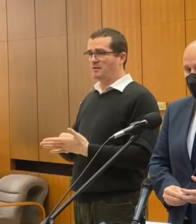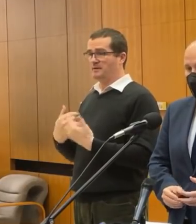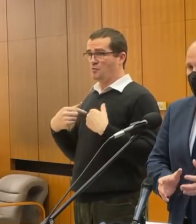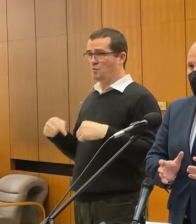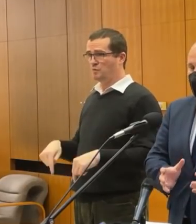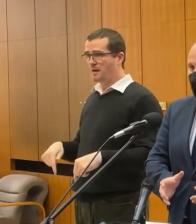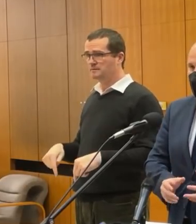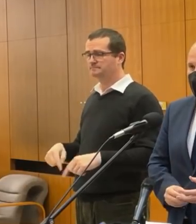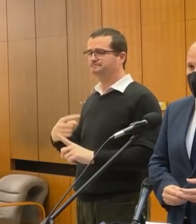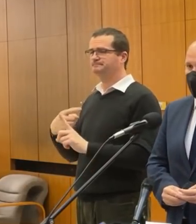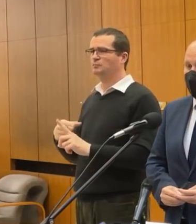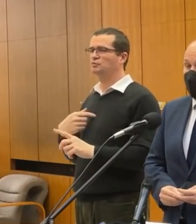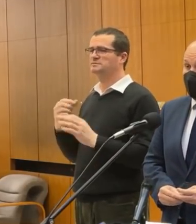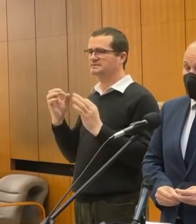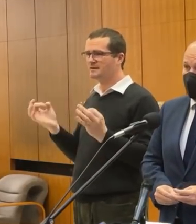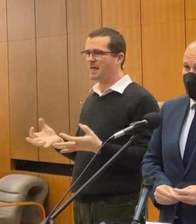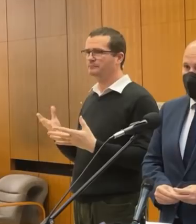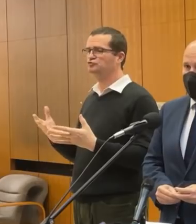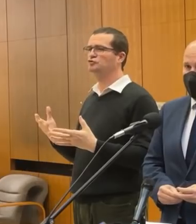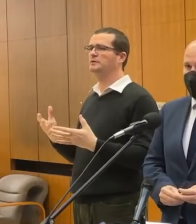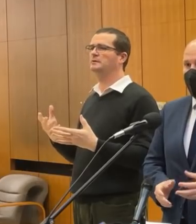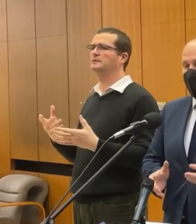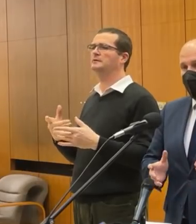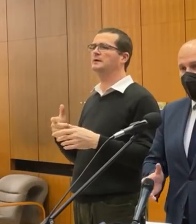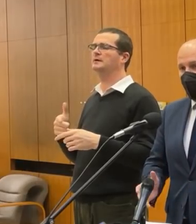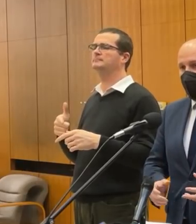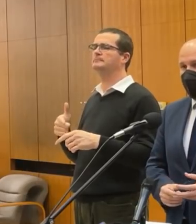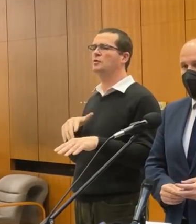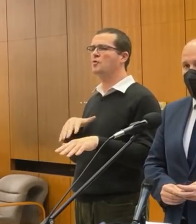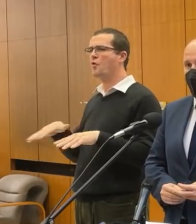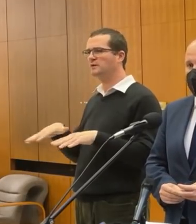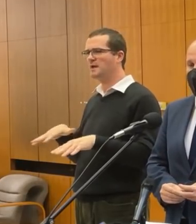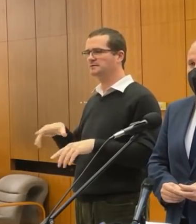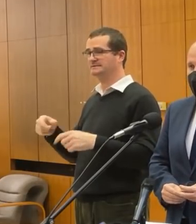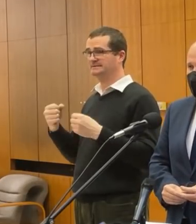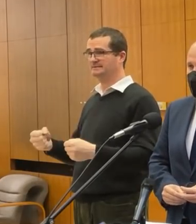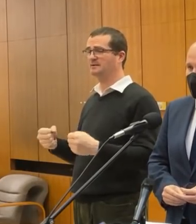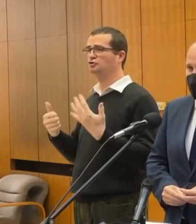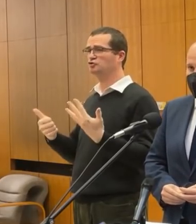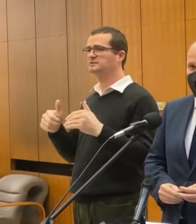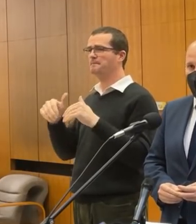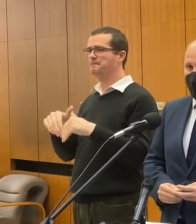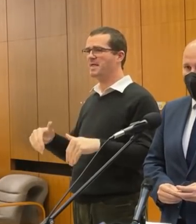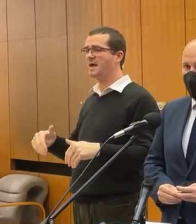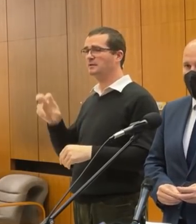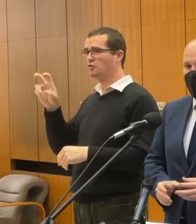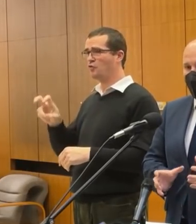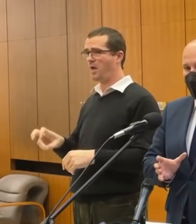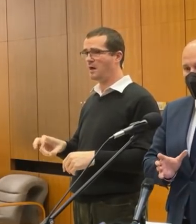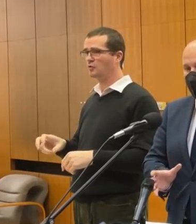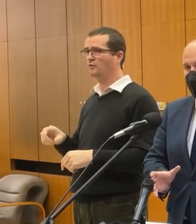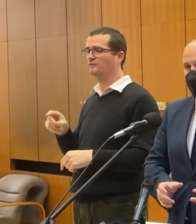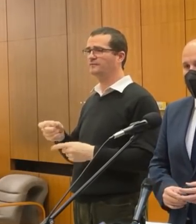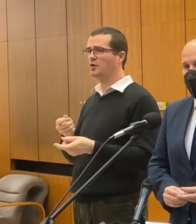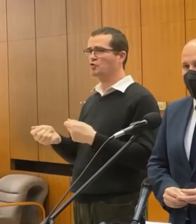na Slovensku a zároveň skvalitňovať aj infraštruktúru ozbrojených síl. A ako viete, bolo vyčlenených 6 miliárd dolárov